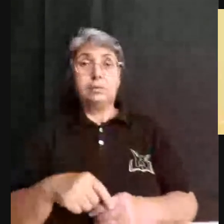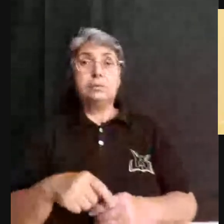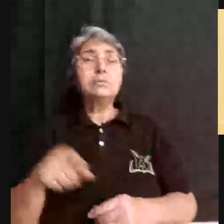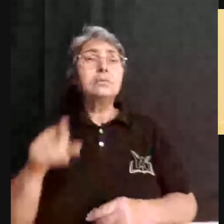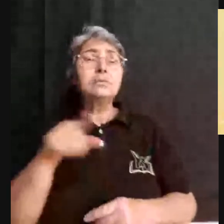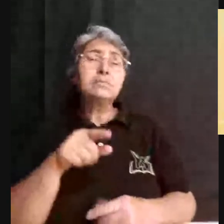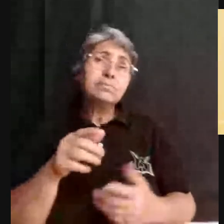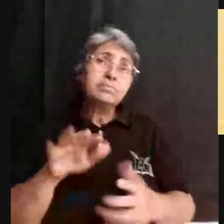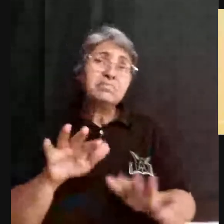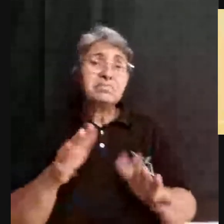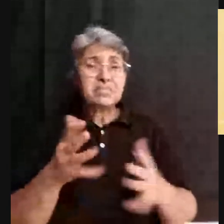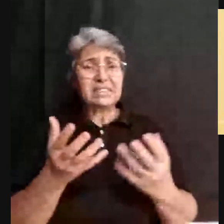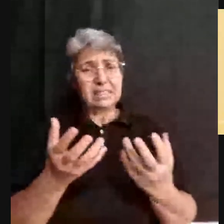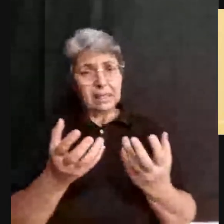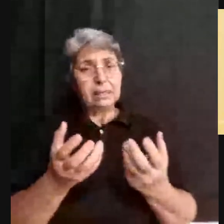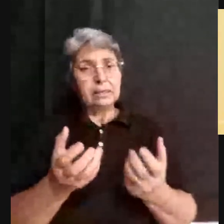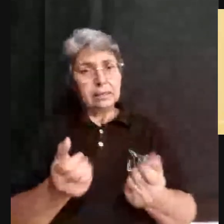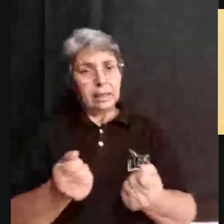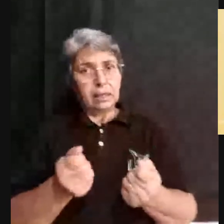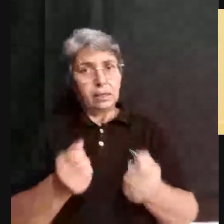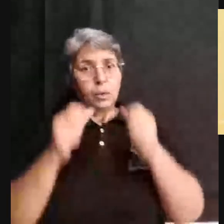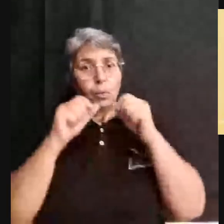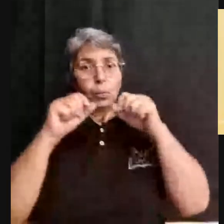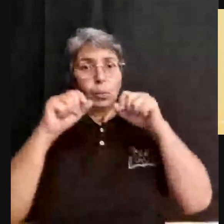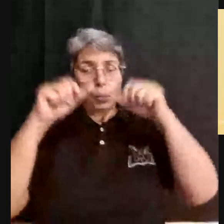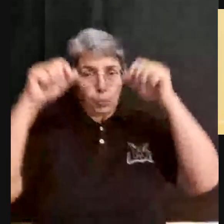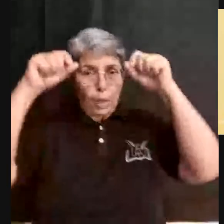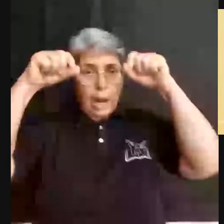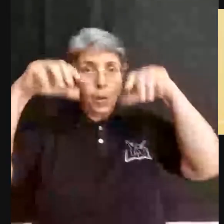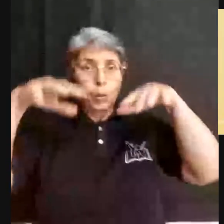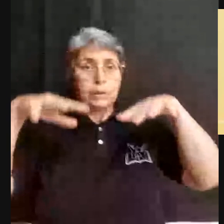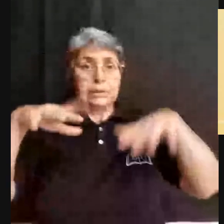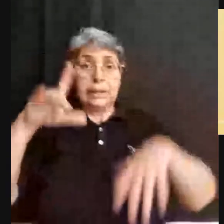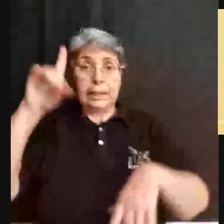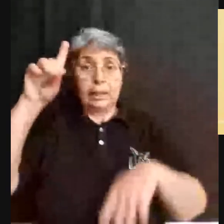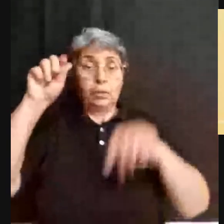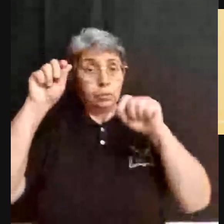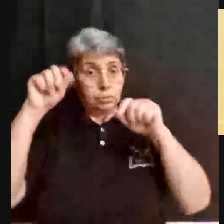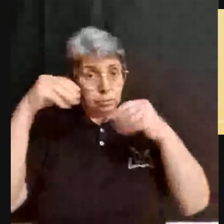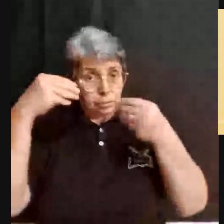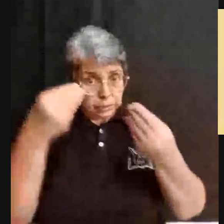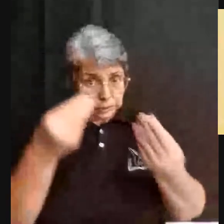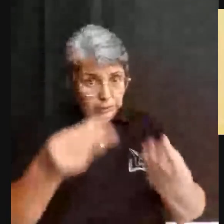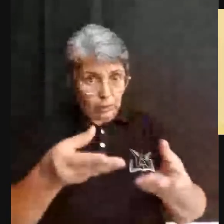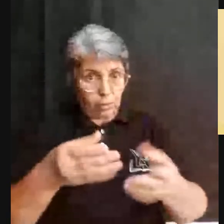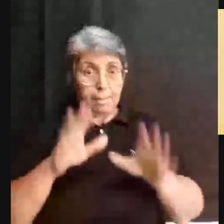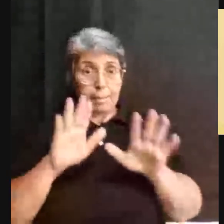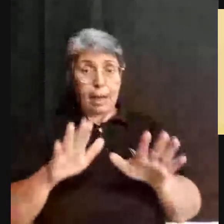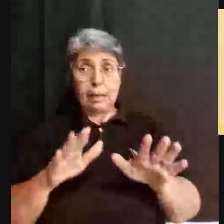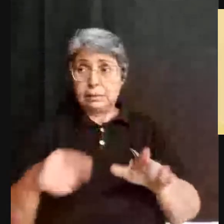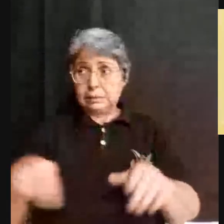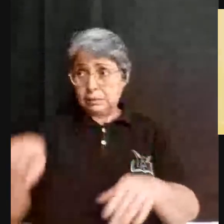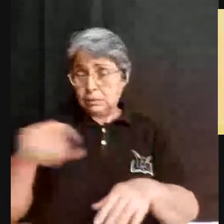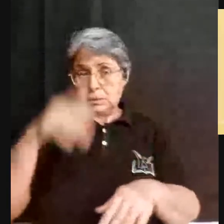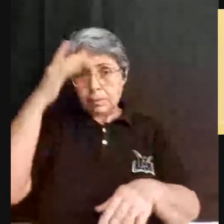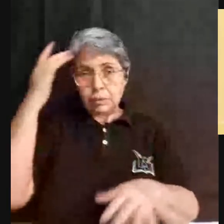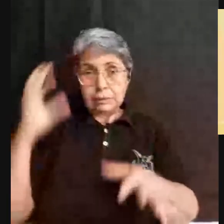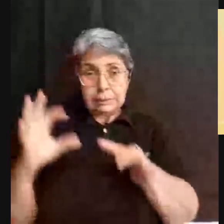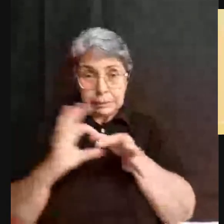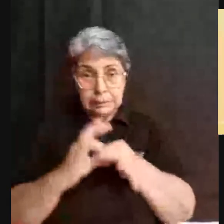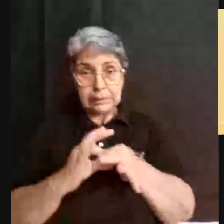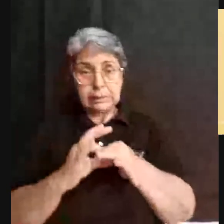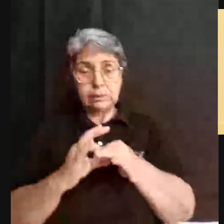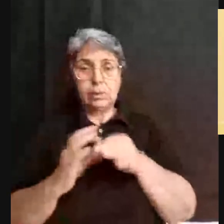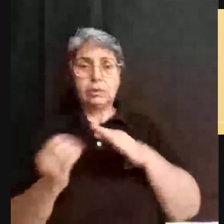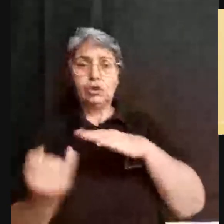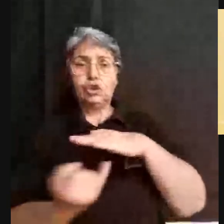consentiram. Mas existiam aqueles que estavam ligados a nossas instituições, especialmente ao